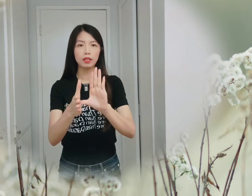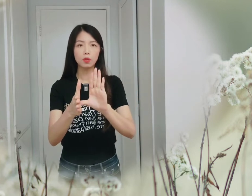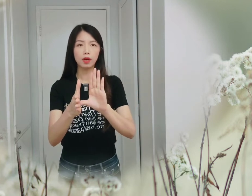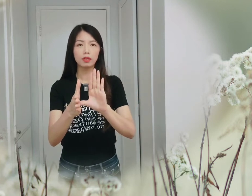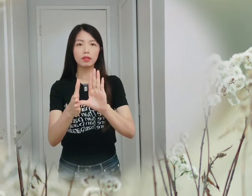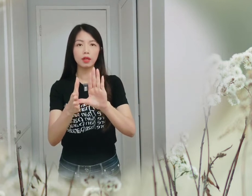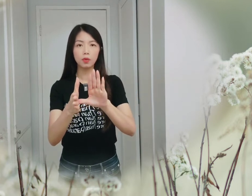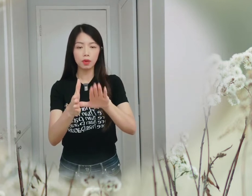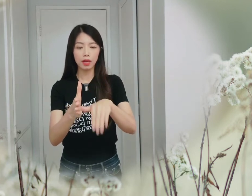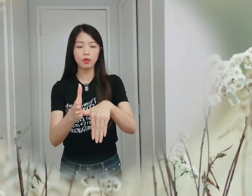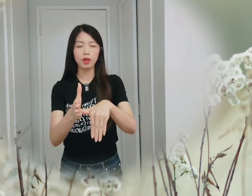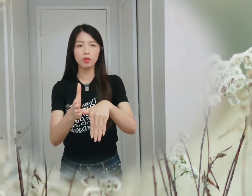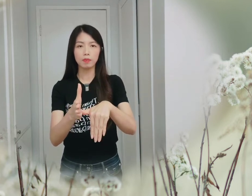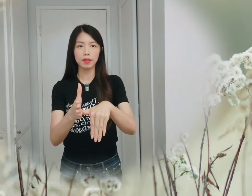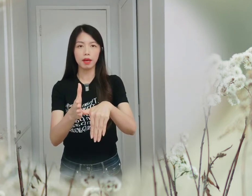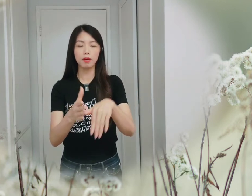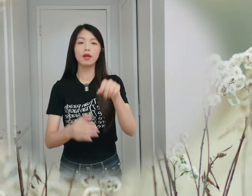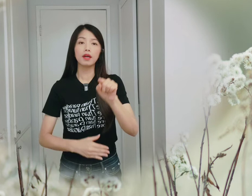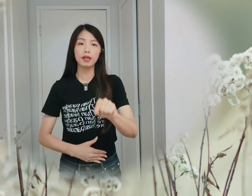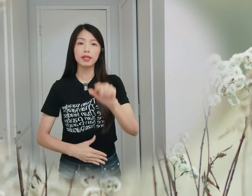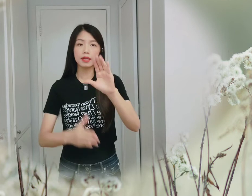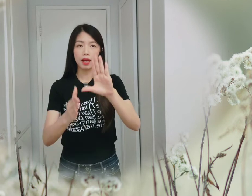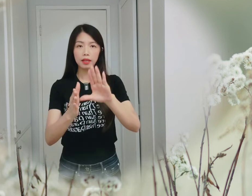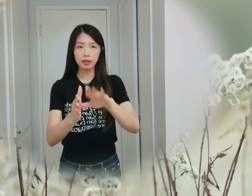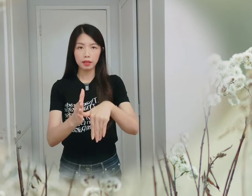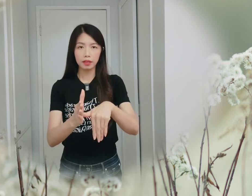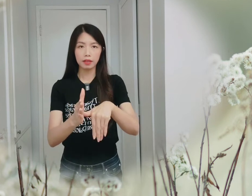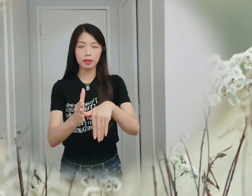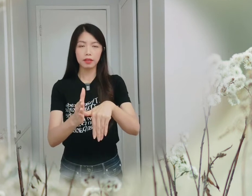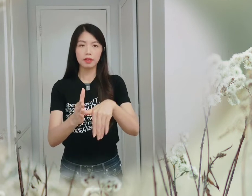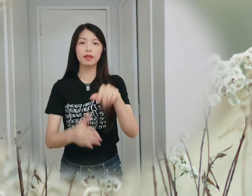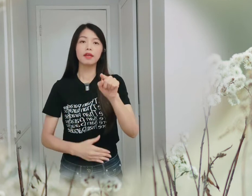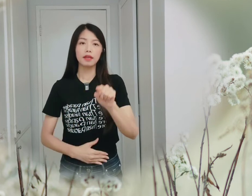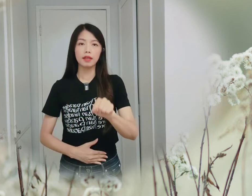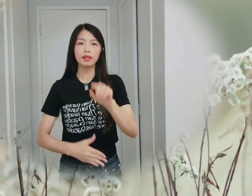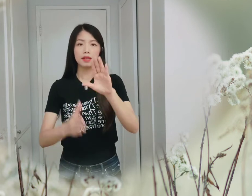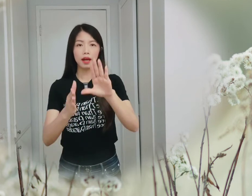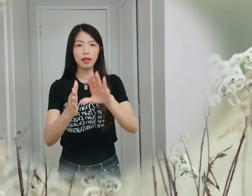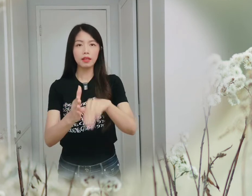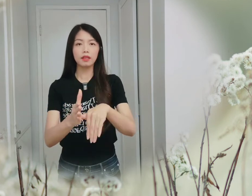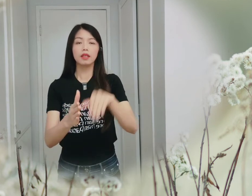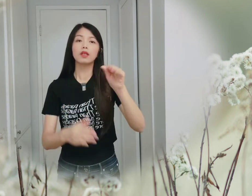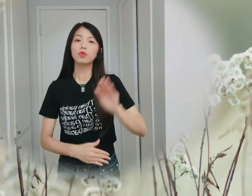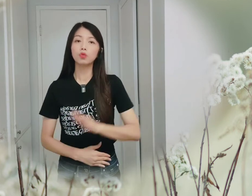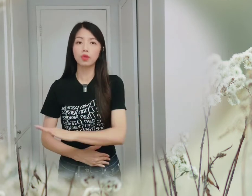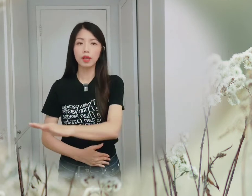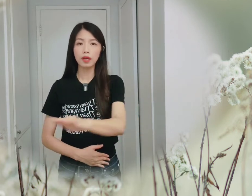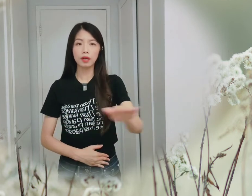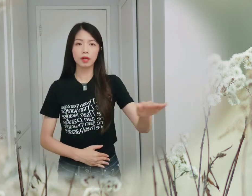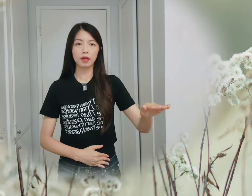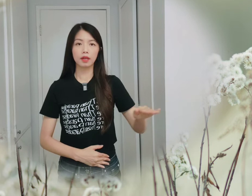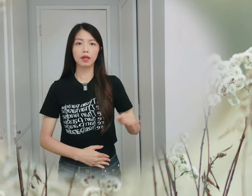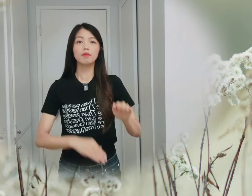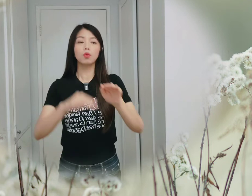해주시고요. 다른 손가락은 그대로 아래로 내려주시면 돼요. 이 시간 이 시간